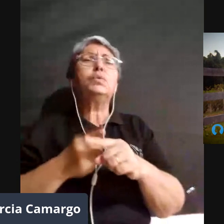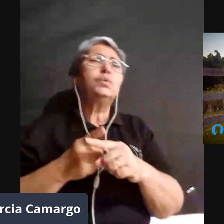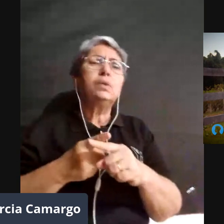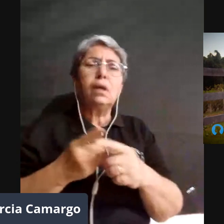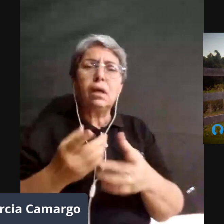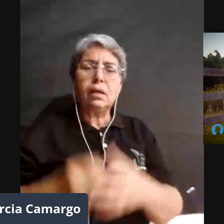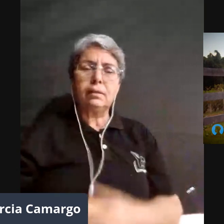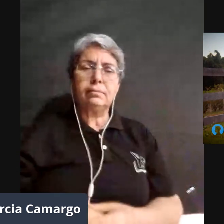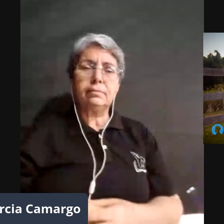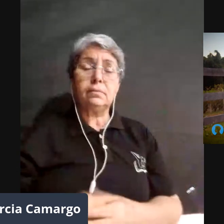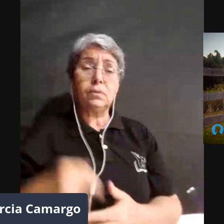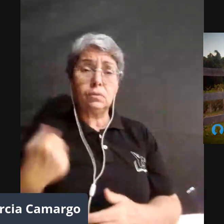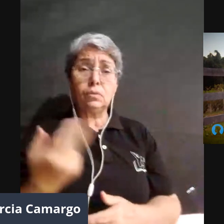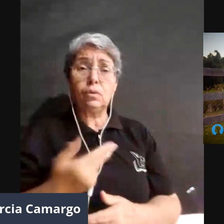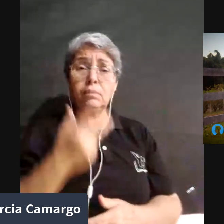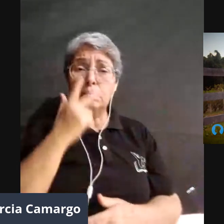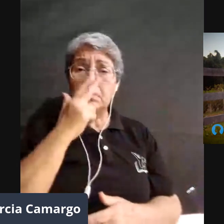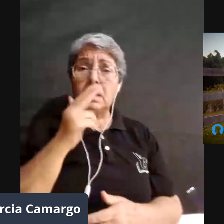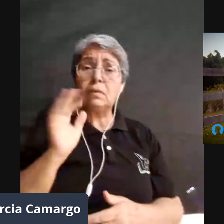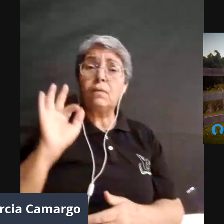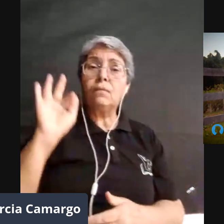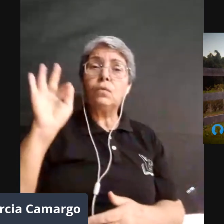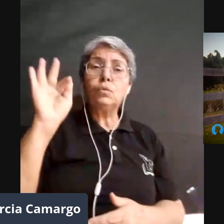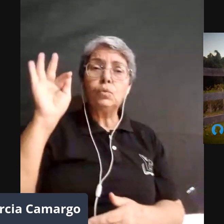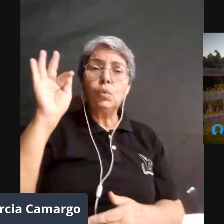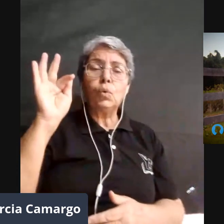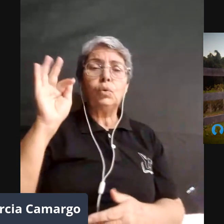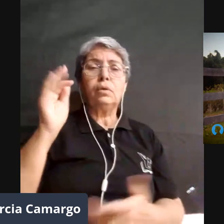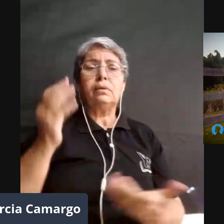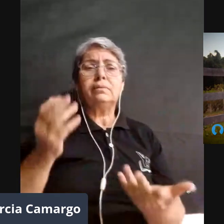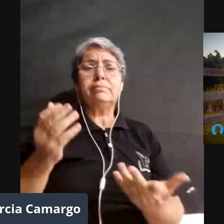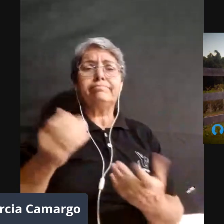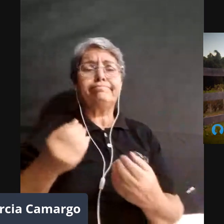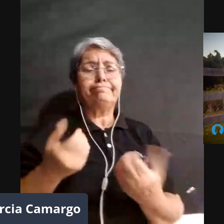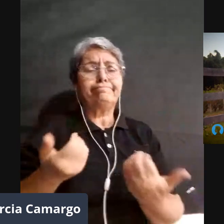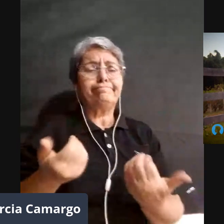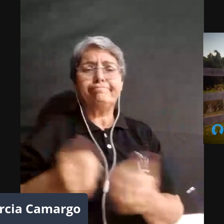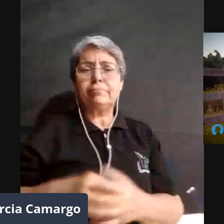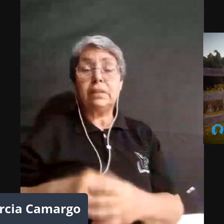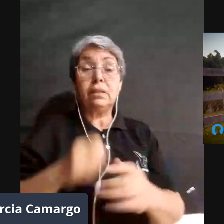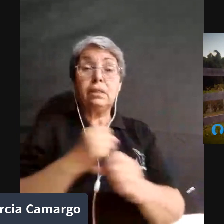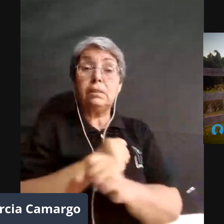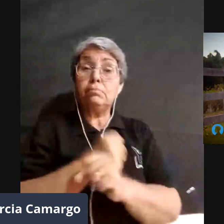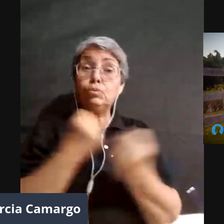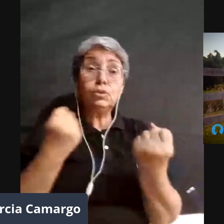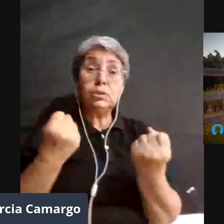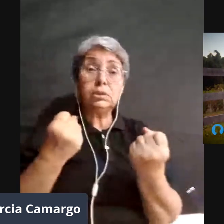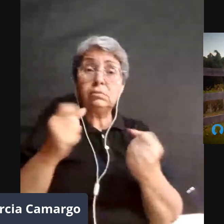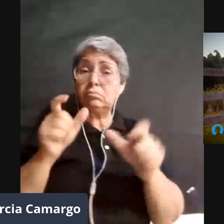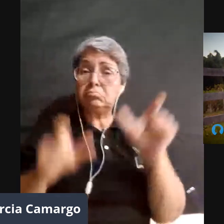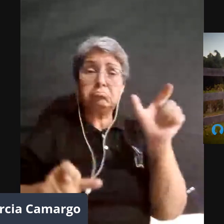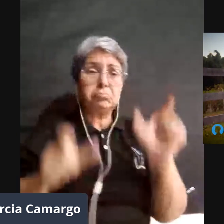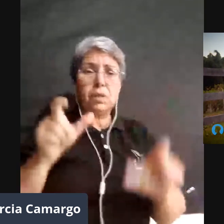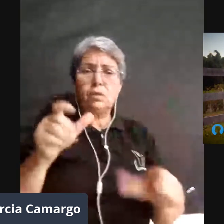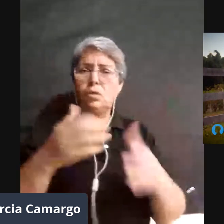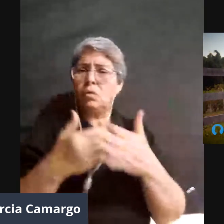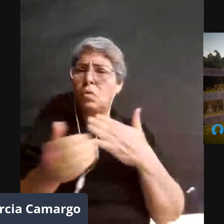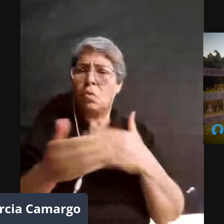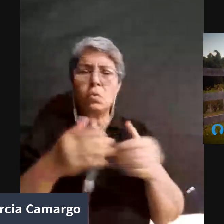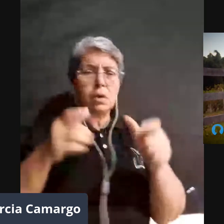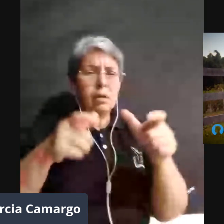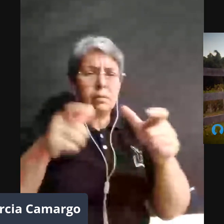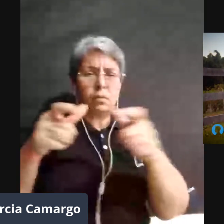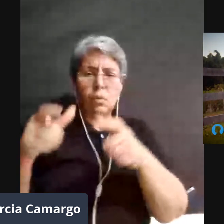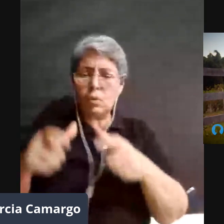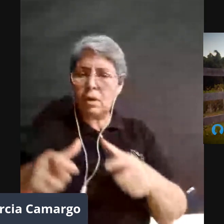presas fáceis do futuro e do desastre. É impossível para qualquer pessoa, em qualquer lugar, entender os